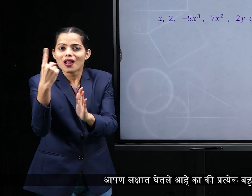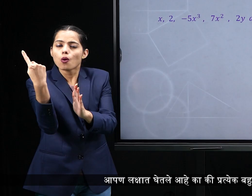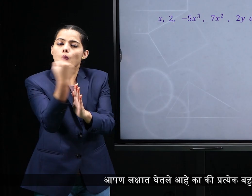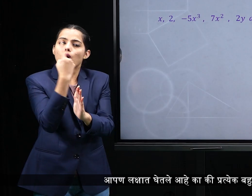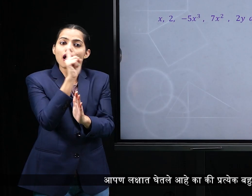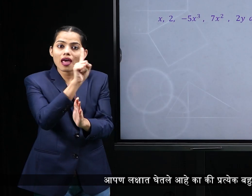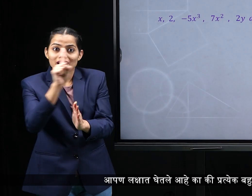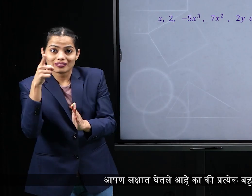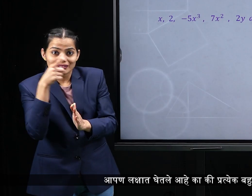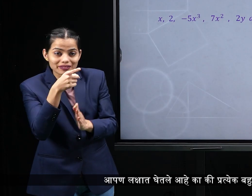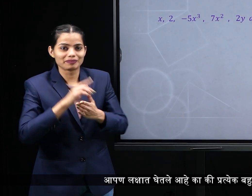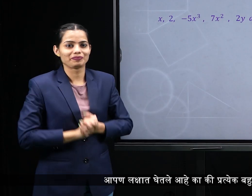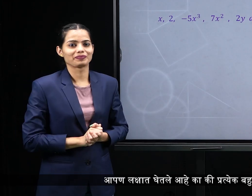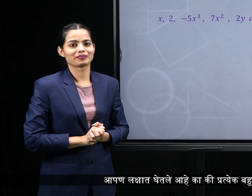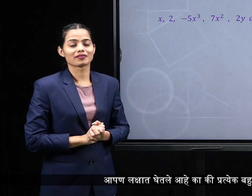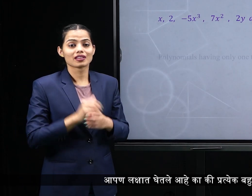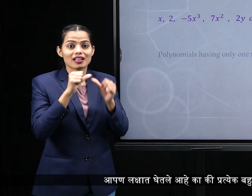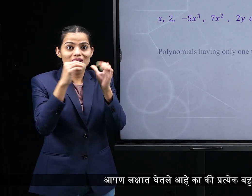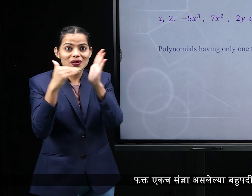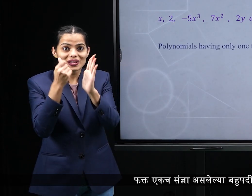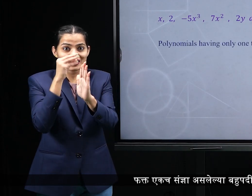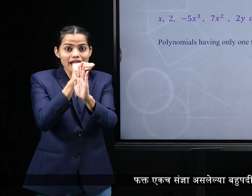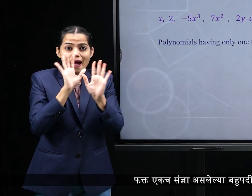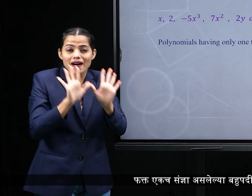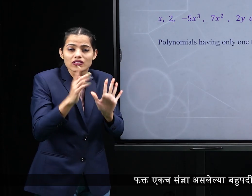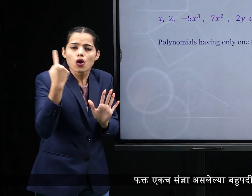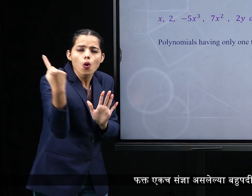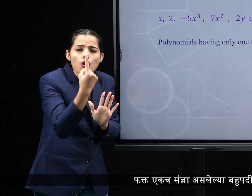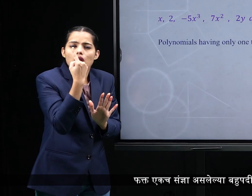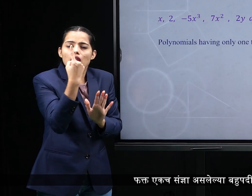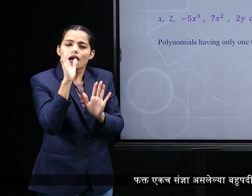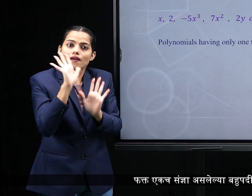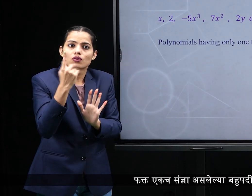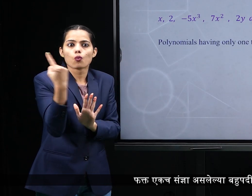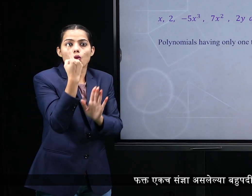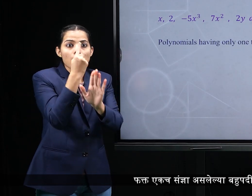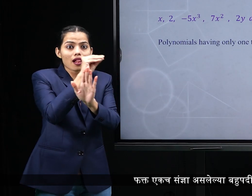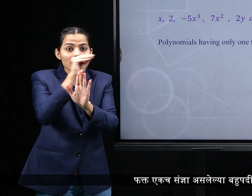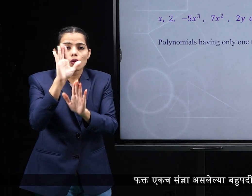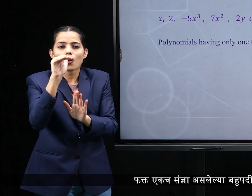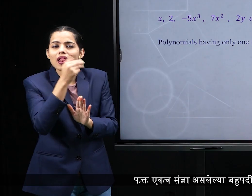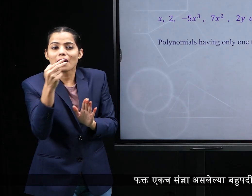फक्त एकच संख्या आहे. फक्त एकच संख्या असलेल्या बहुपदींनी एकपद म्हणतात.